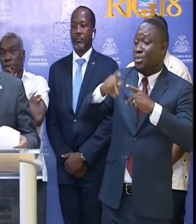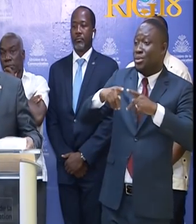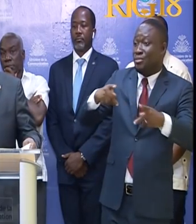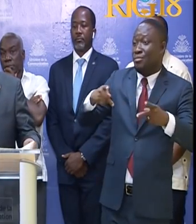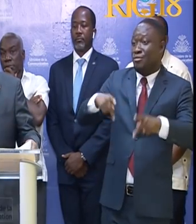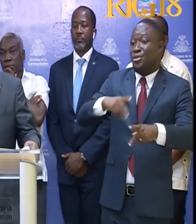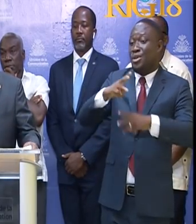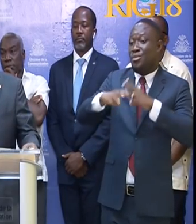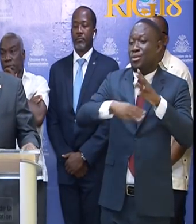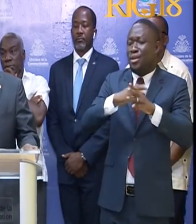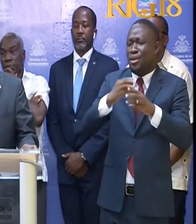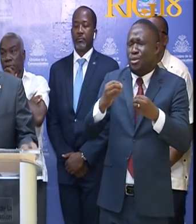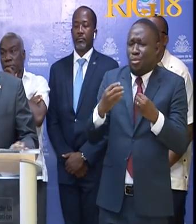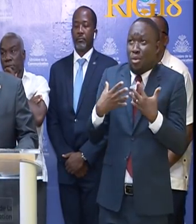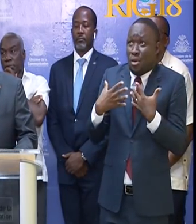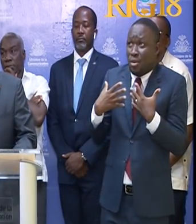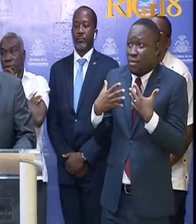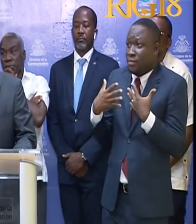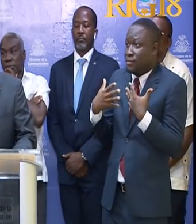planète.